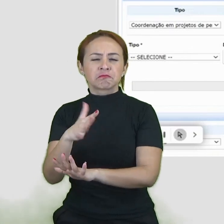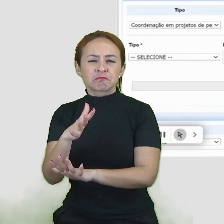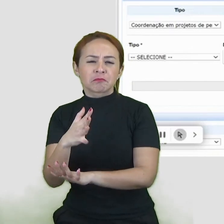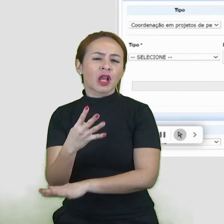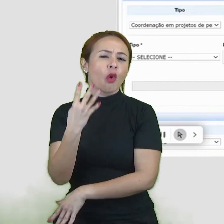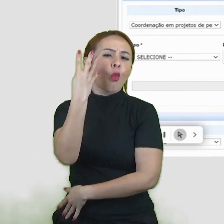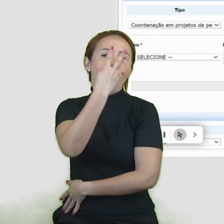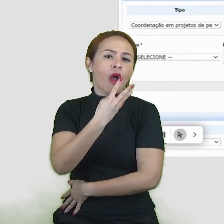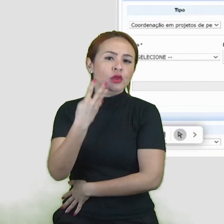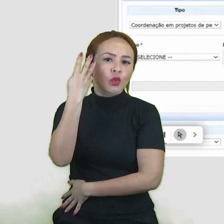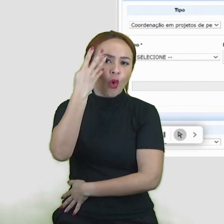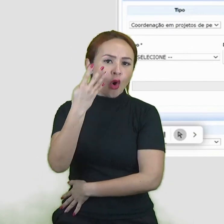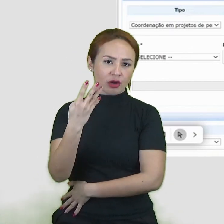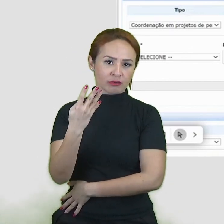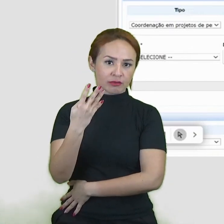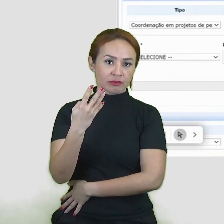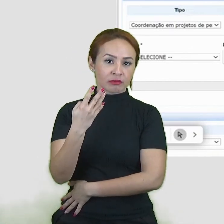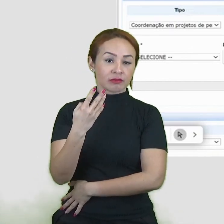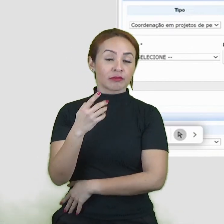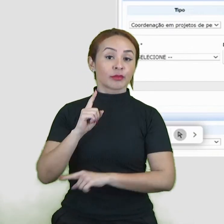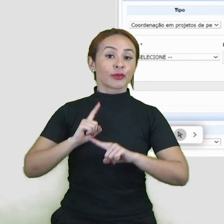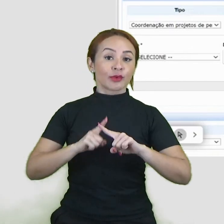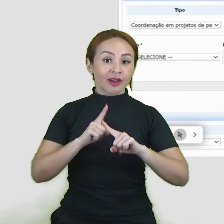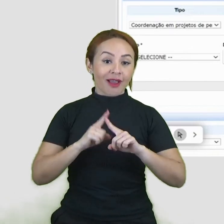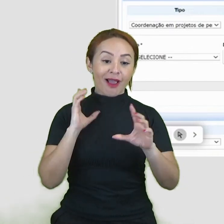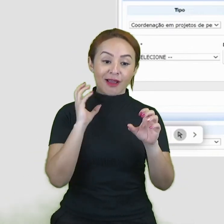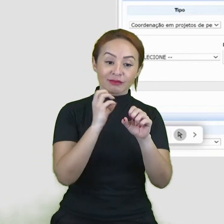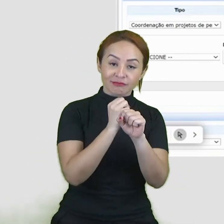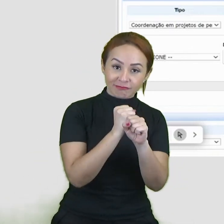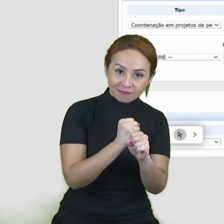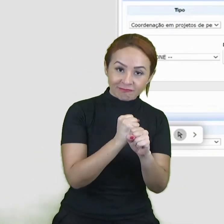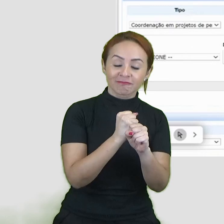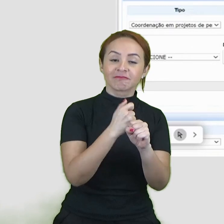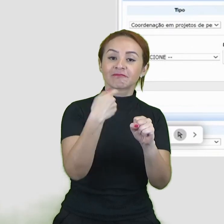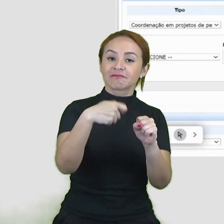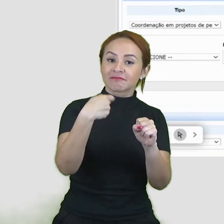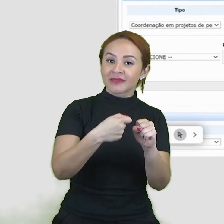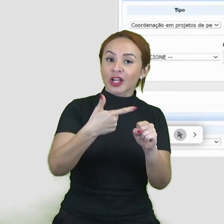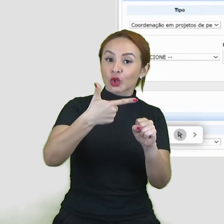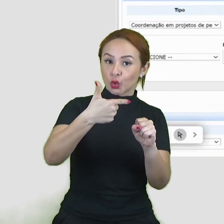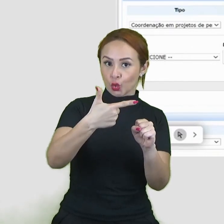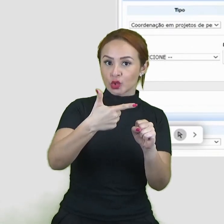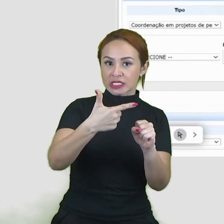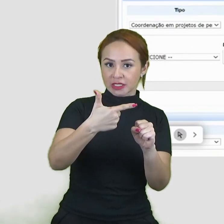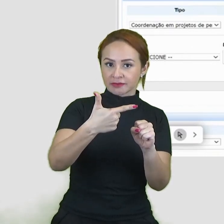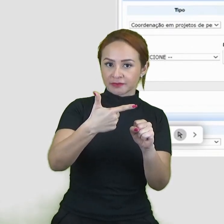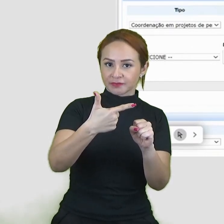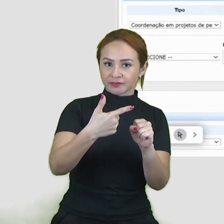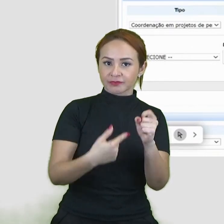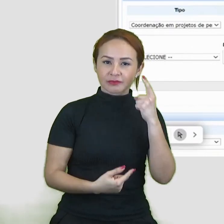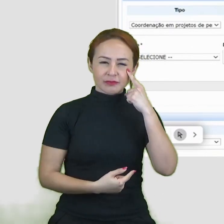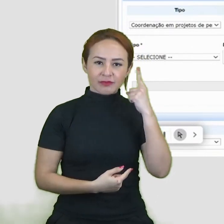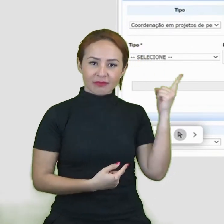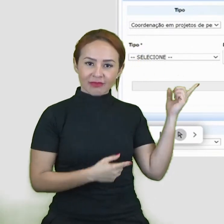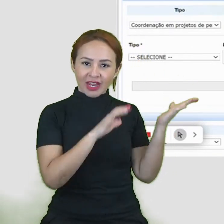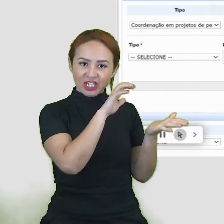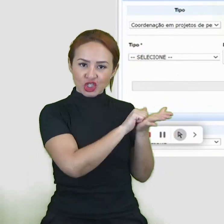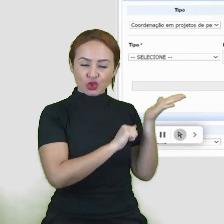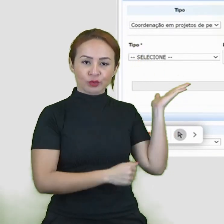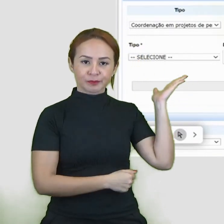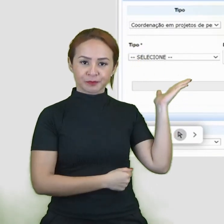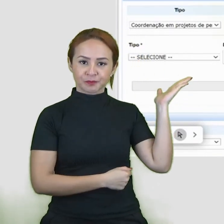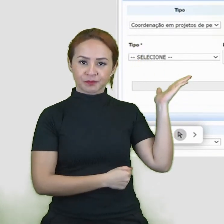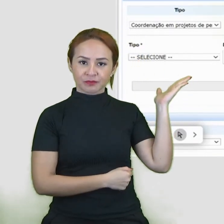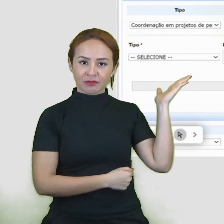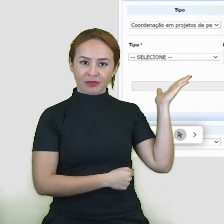Lembrando que a soma precisa ser 12, né? Então, vejam que já registrou. É bem importante acompanhar essa síntese aqui